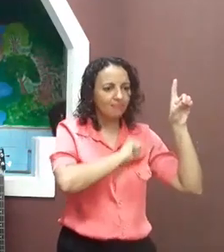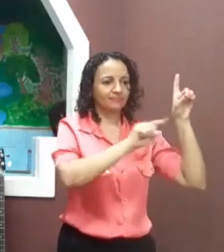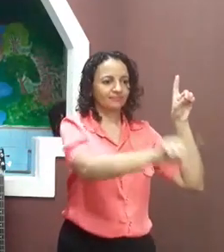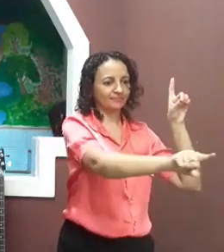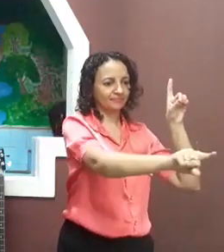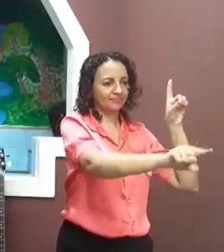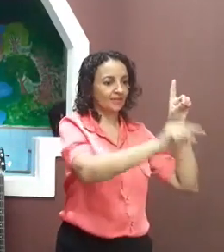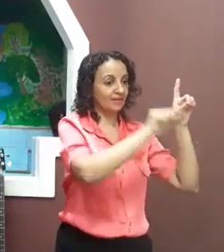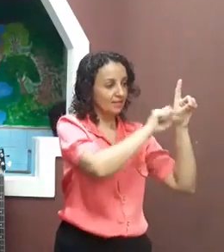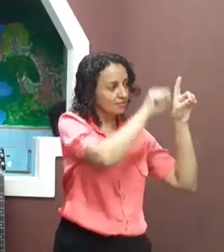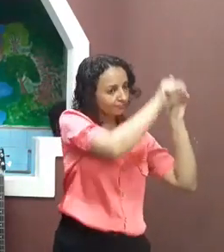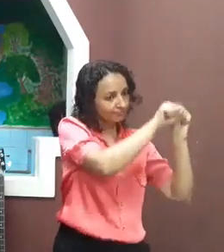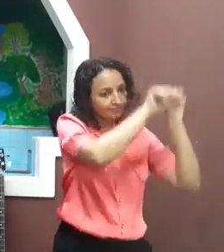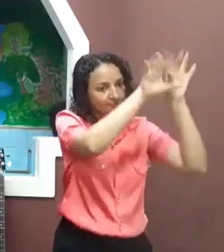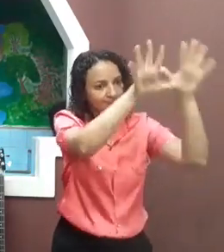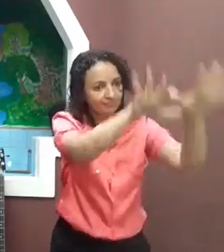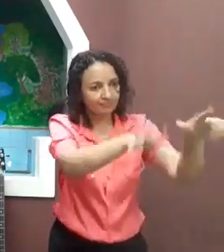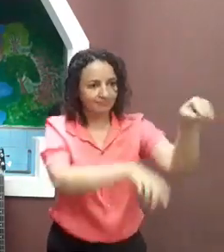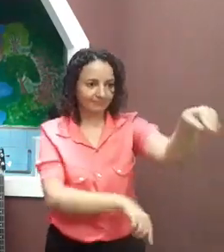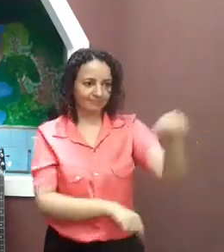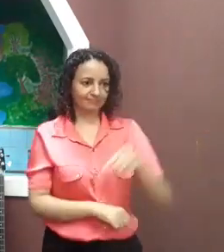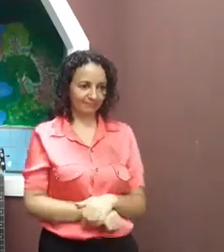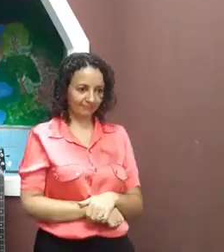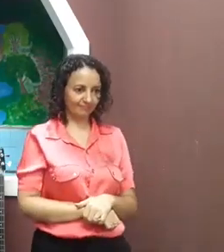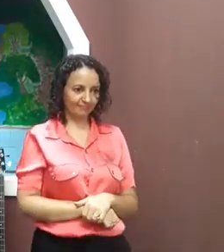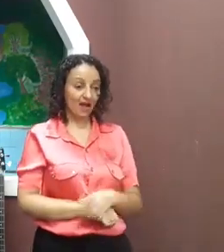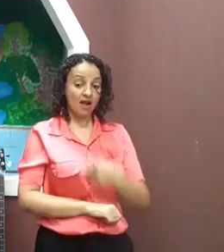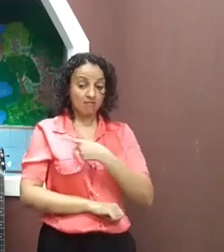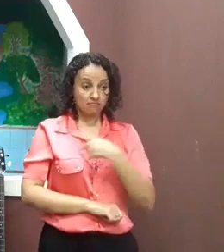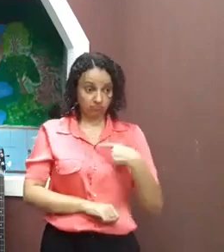abençoar através de uma ferramenta chamada pastor.